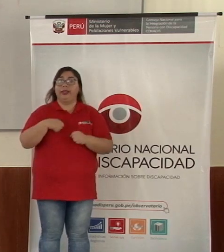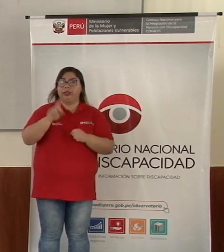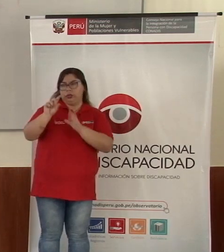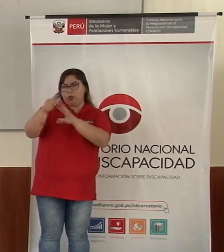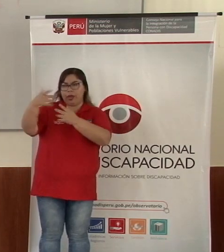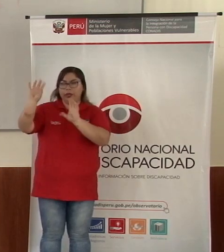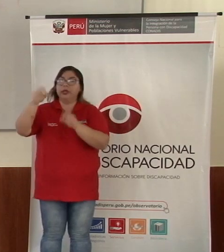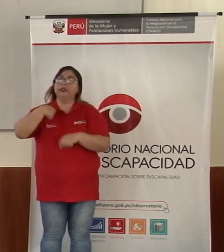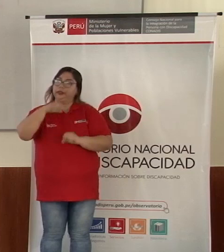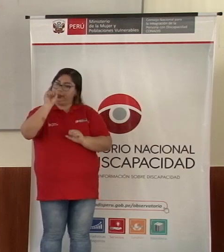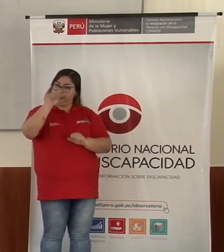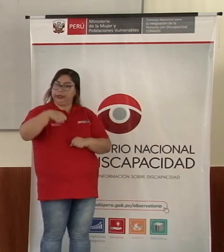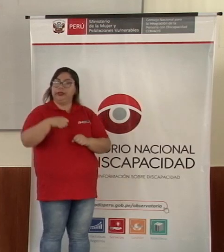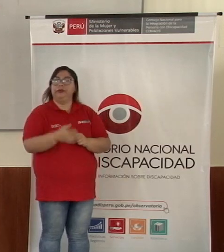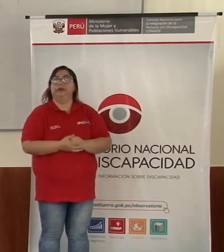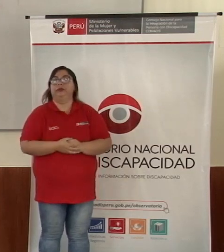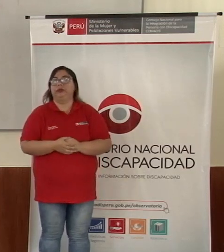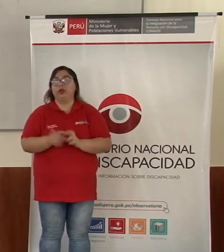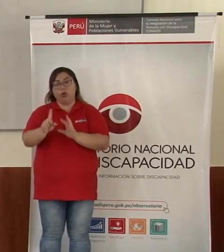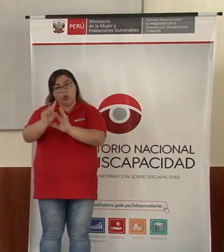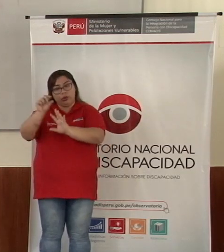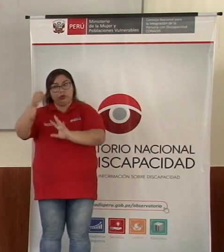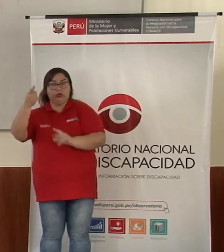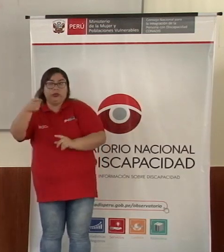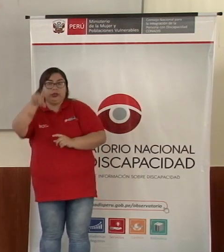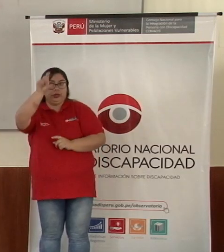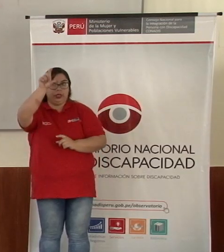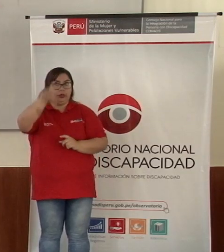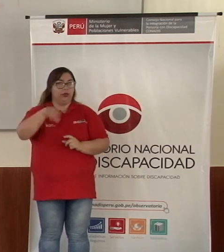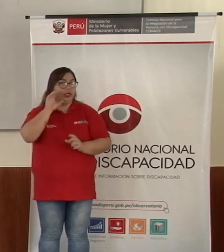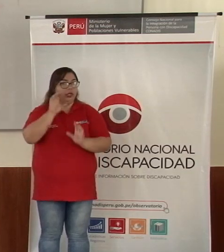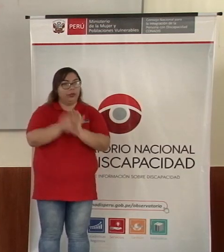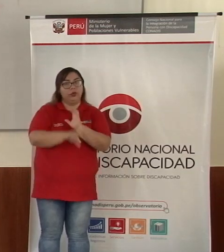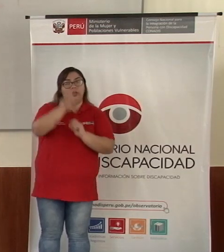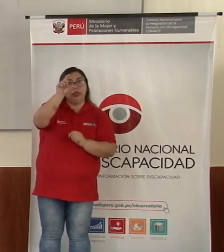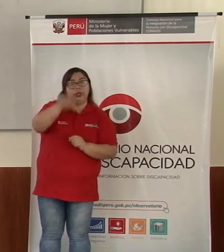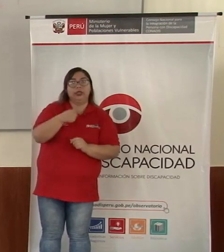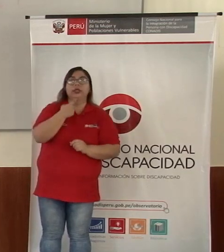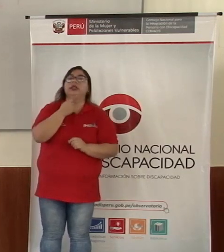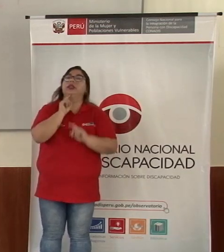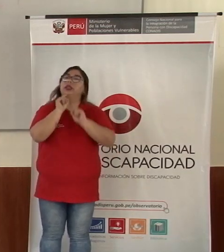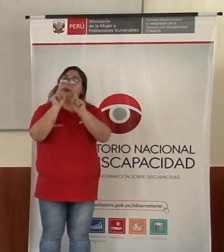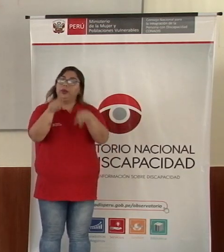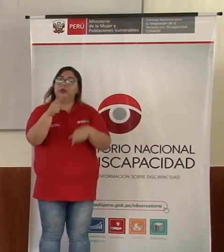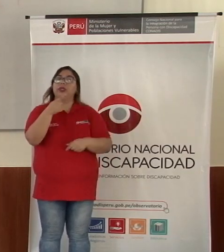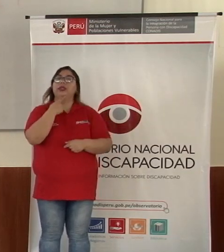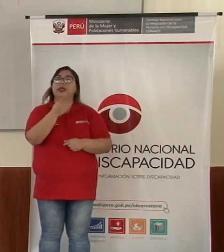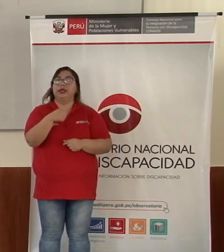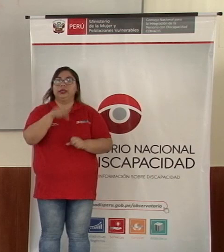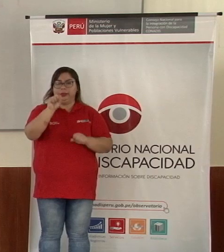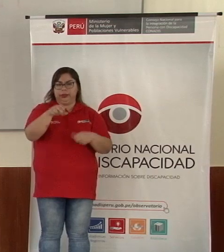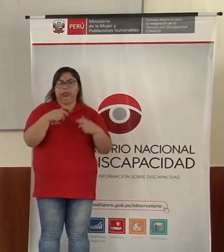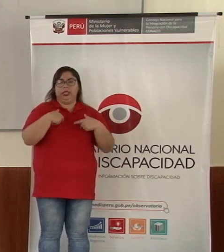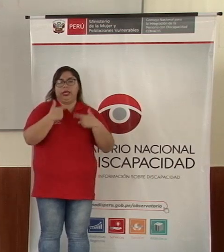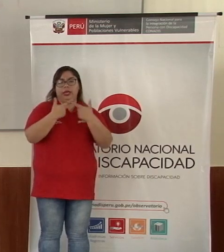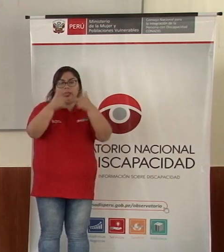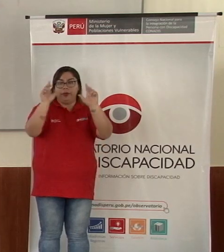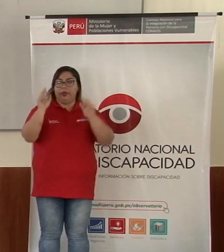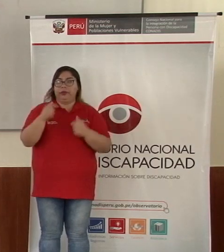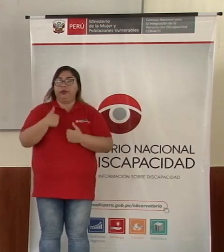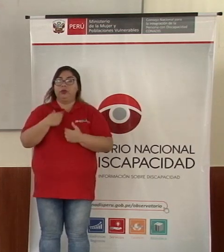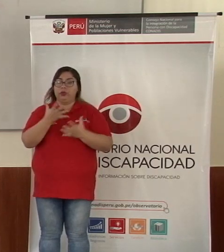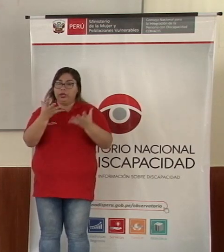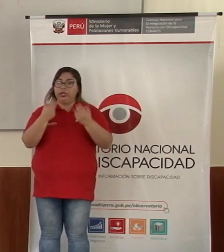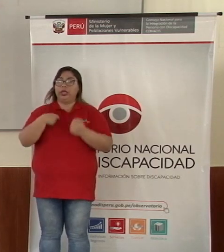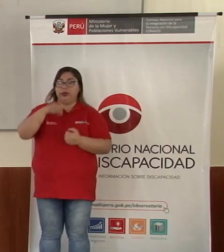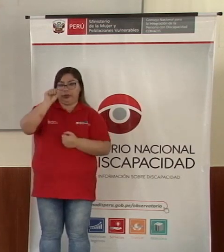sí. Cuando vas a sacar una tarjeta, vas y te preguntan así, diga claramente que usted quiere la